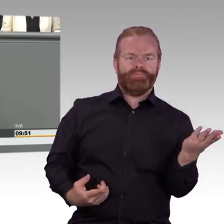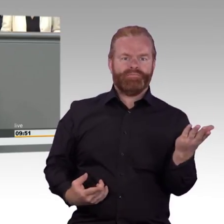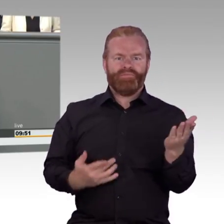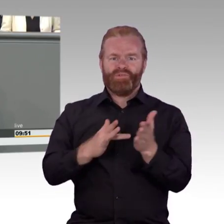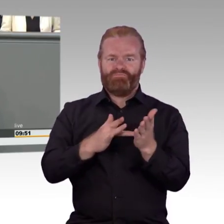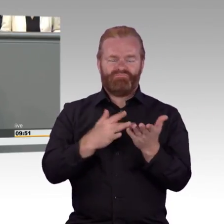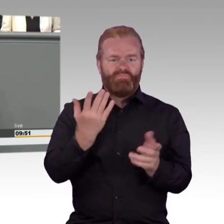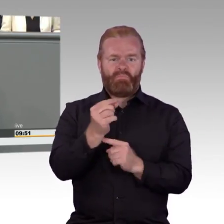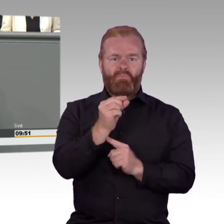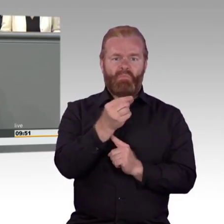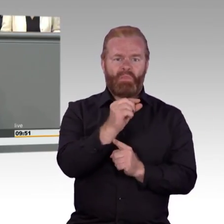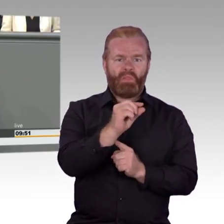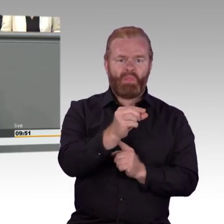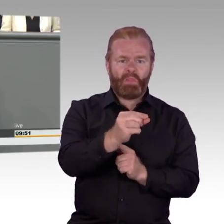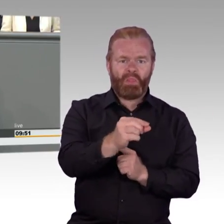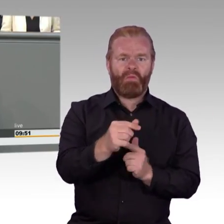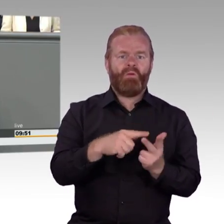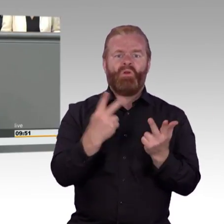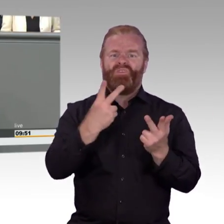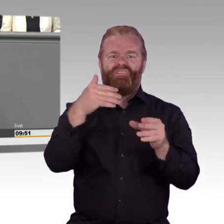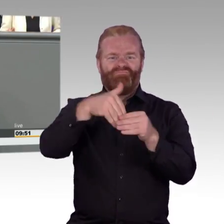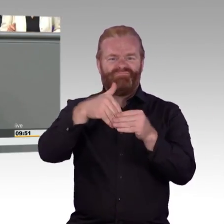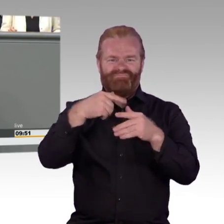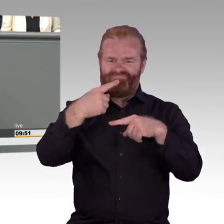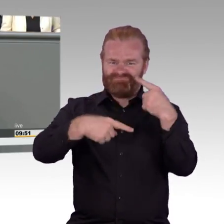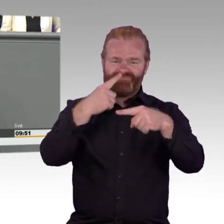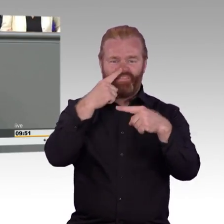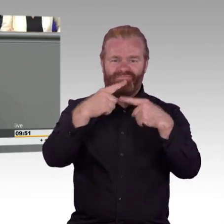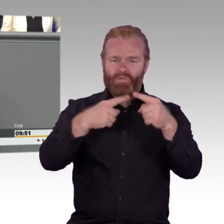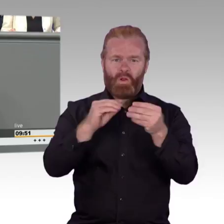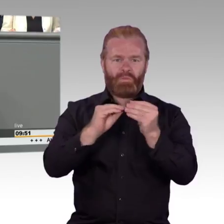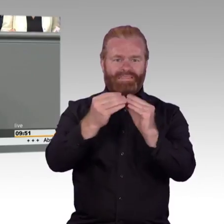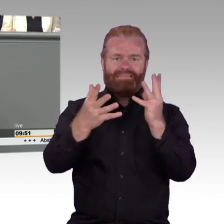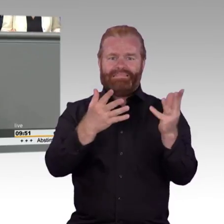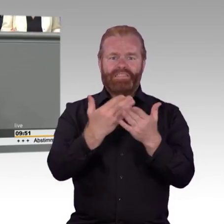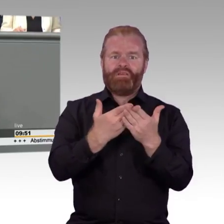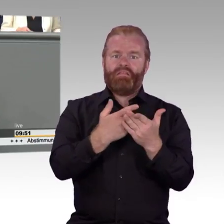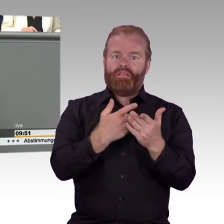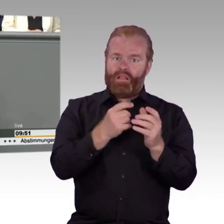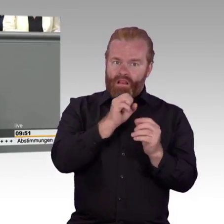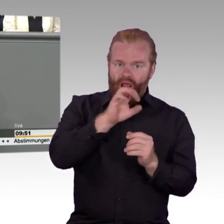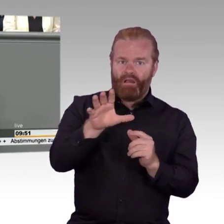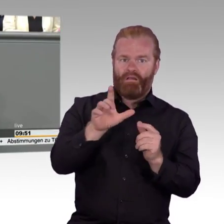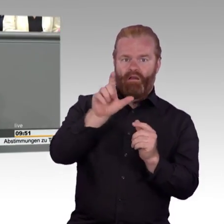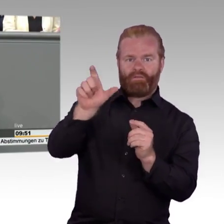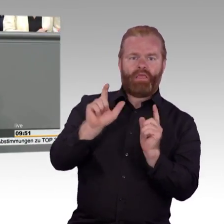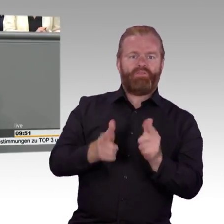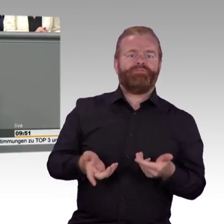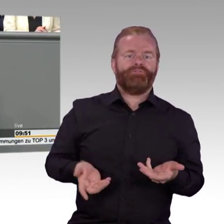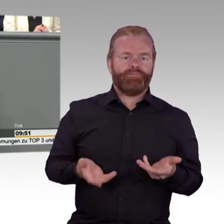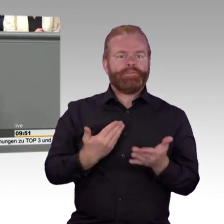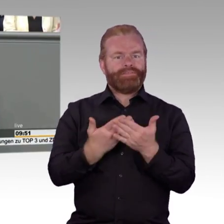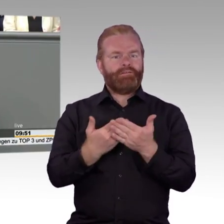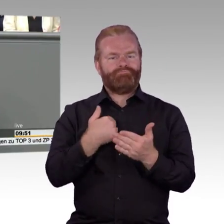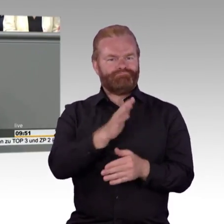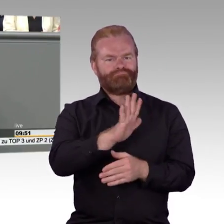Instrument zur Feststellung von Sachverhalten und eine Einladung, sein Recht geltend zu machen. Mit